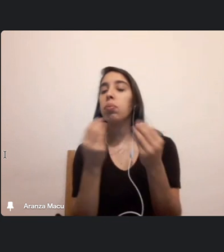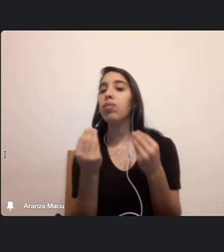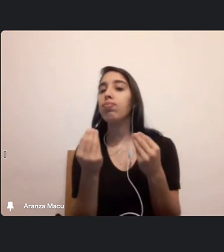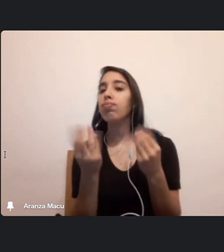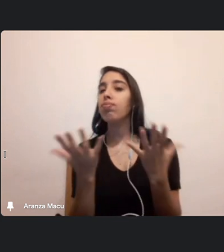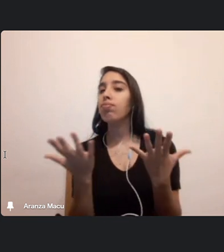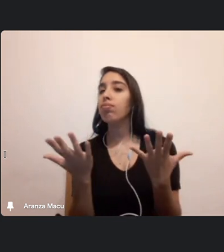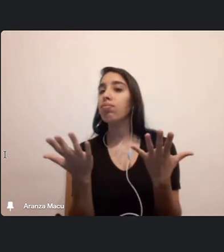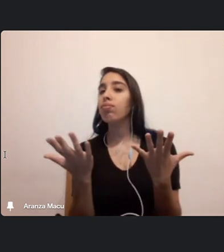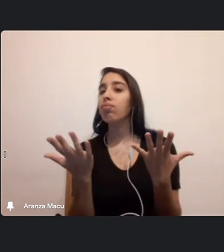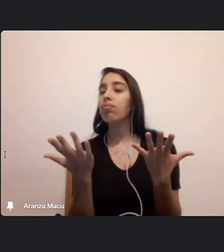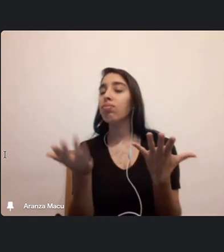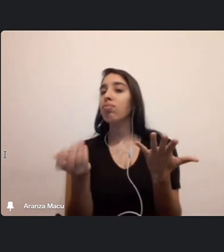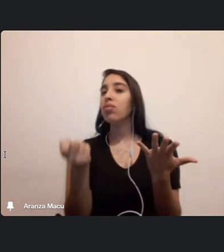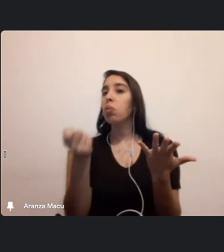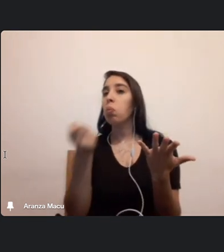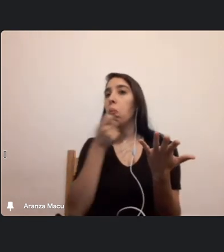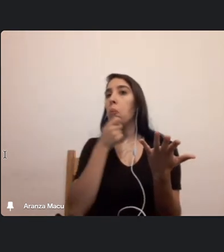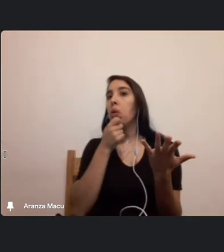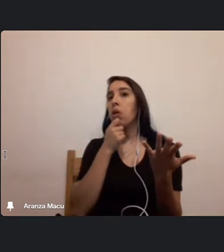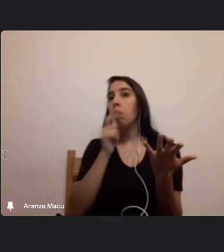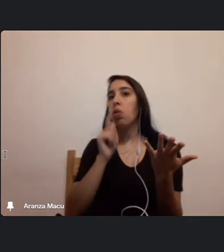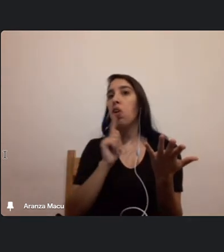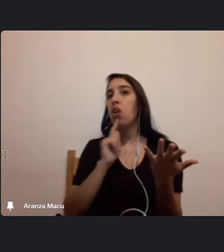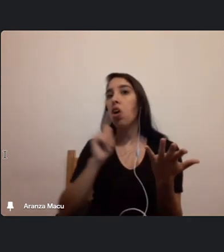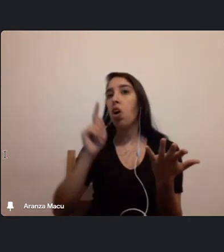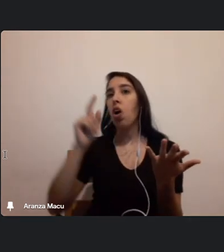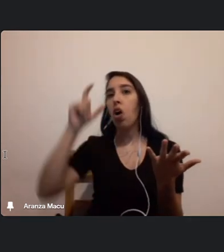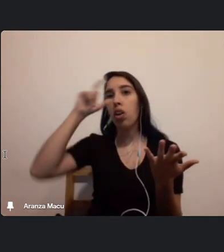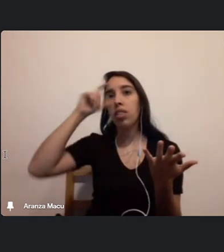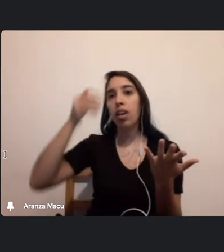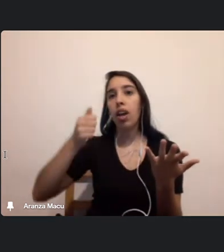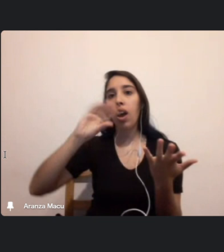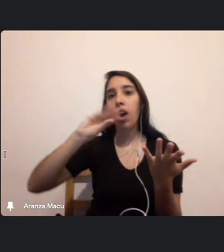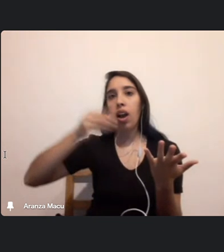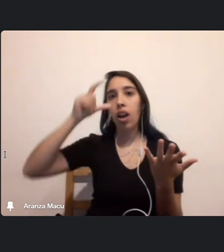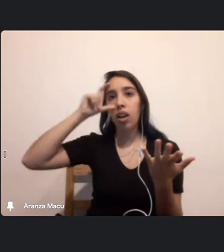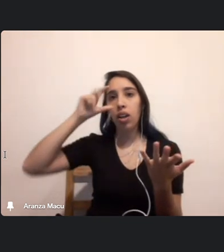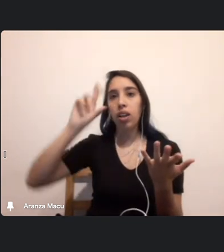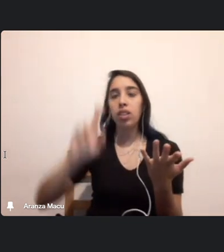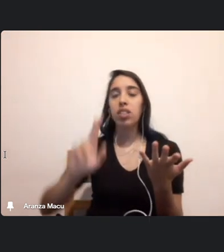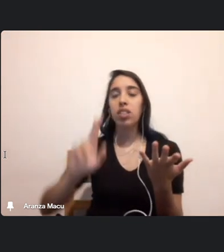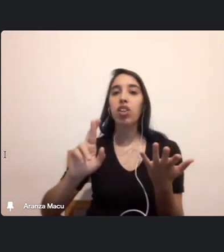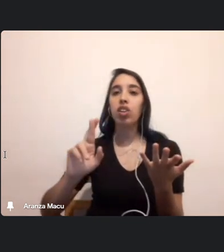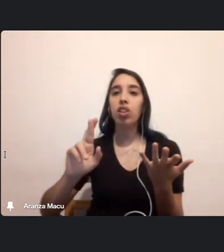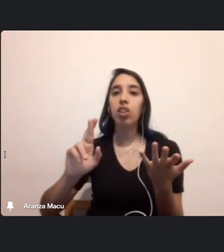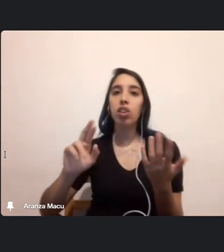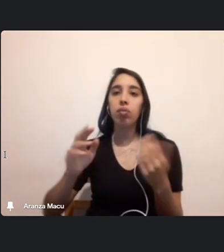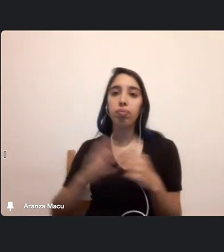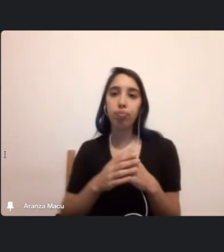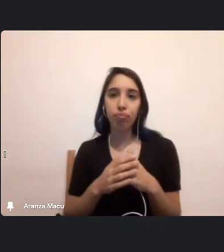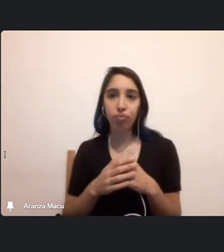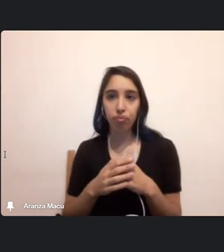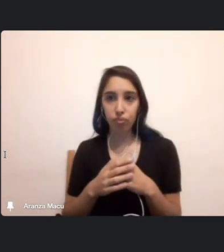Por ejemplo, teach, teacher, work, worker, drive, driver.